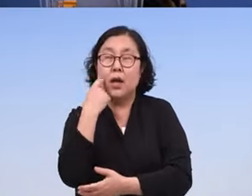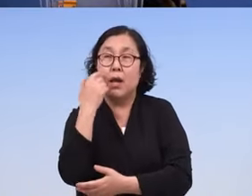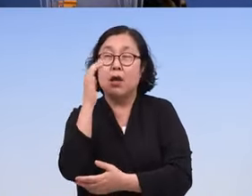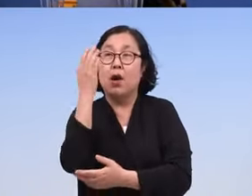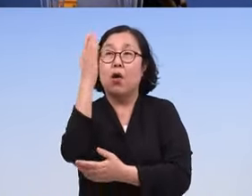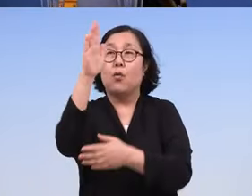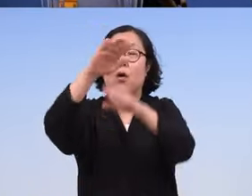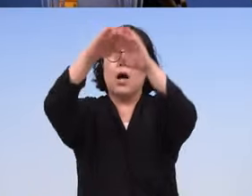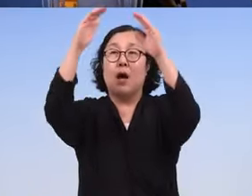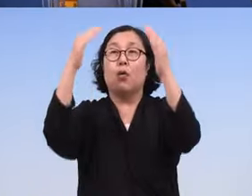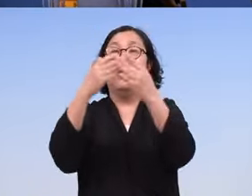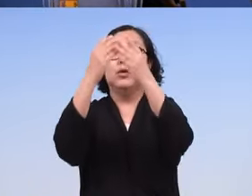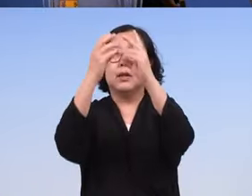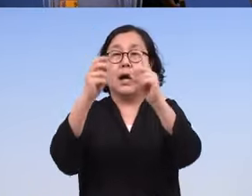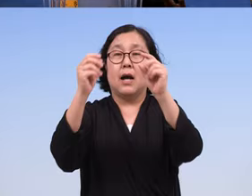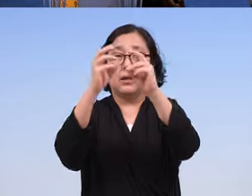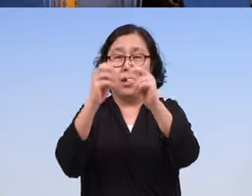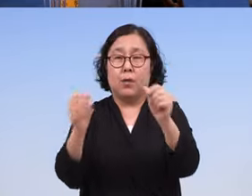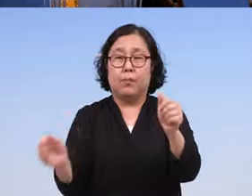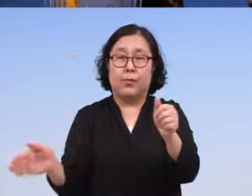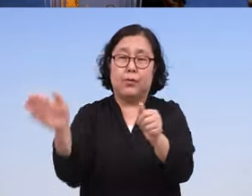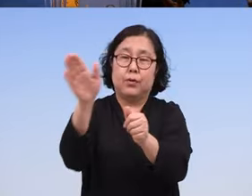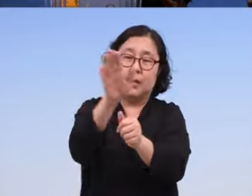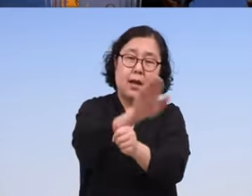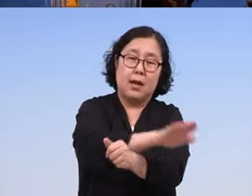주의 영광 온 땅 덮을 때